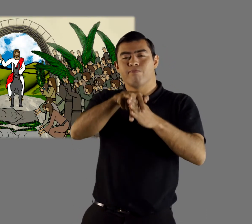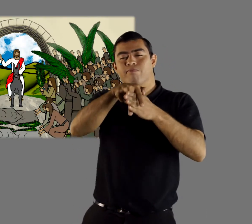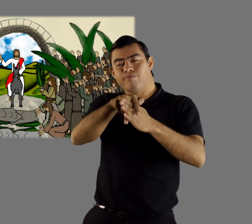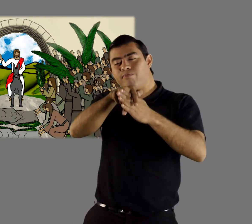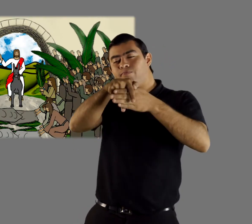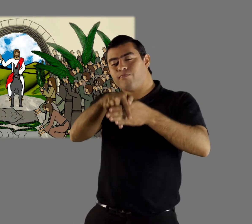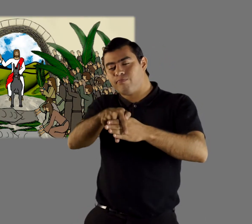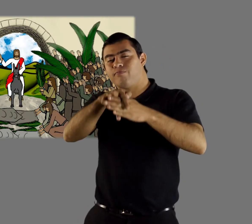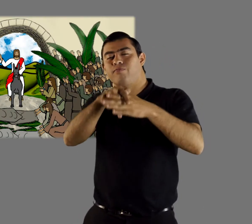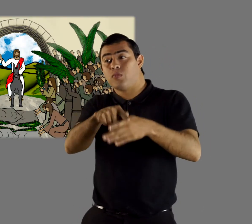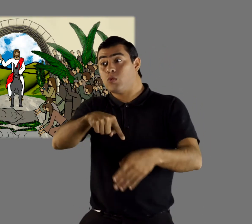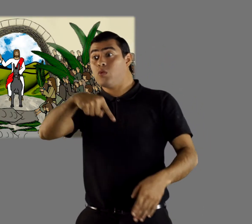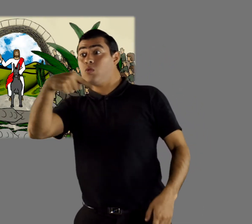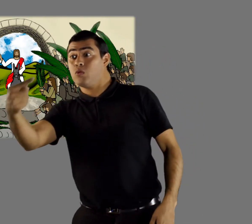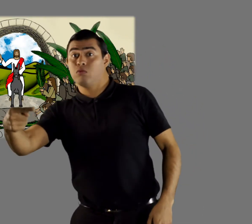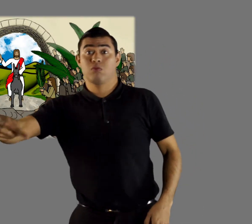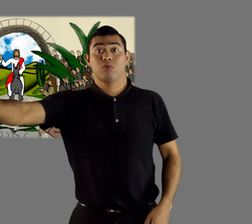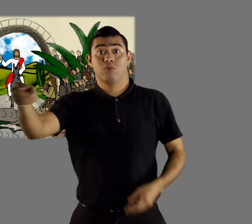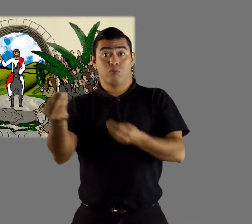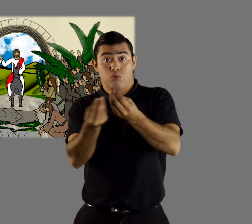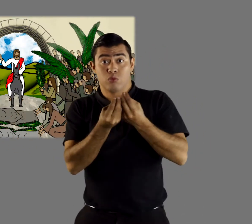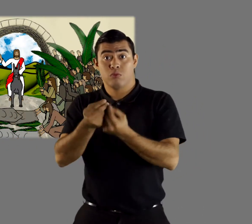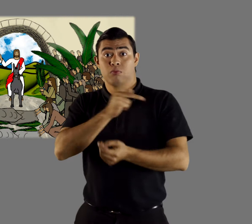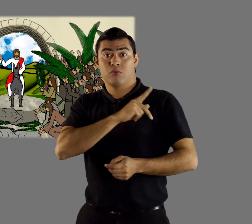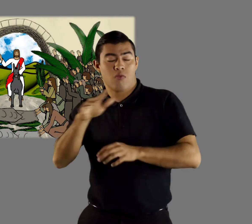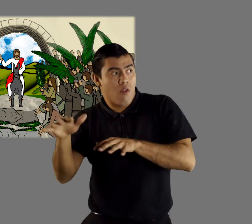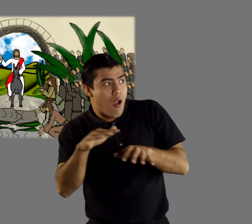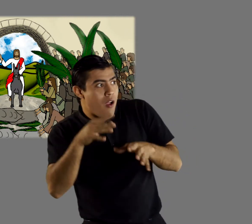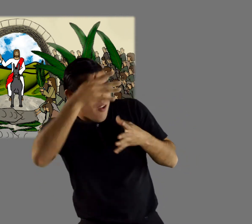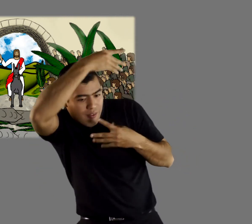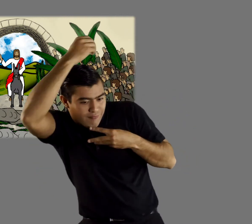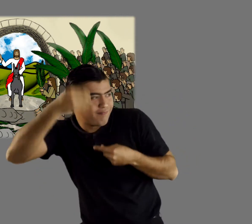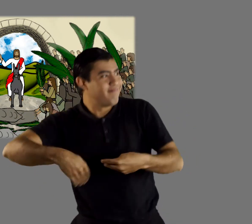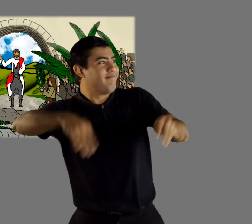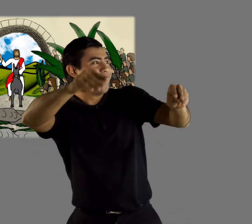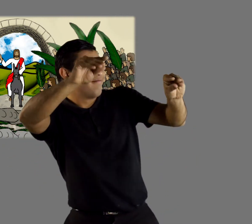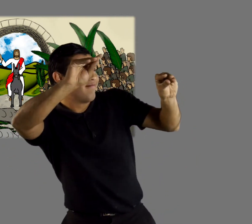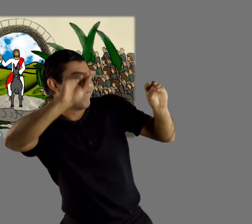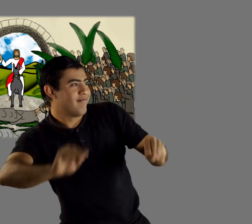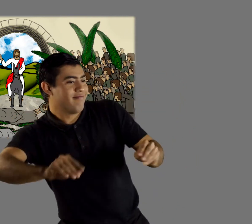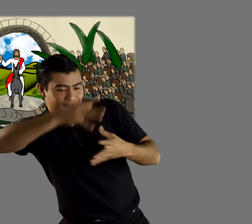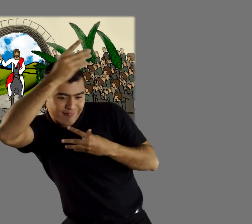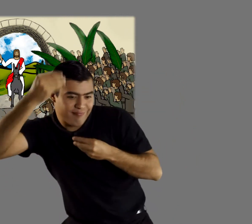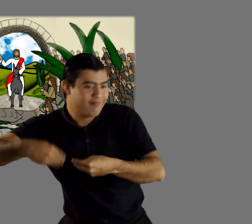en el burro, camino a Jerusalén. Al verle, la gente se quitaban sus mantos y colocaban en el suelo.